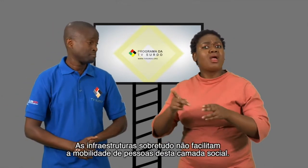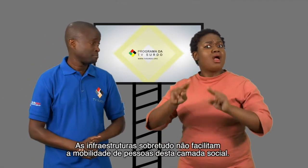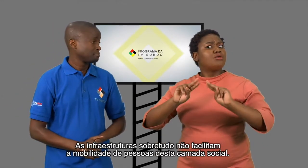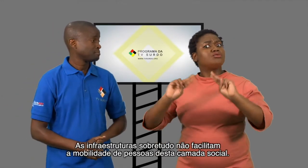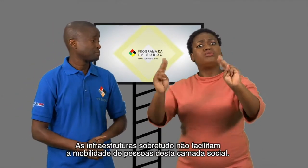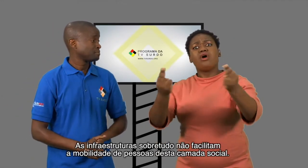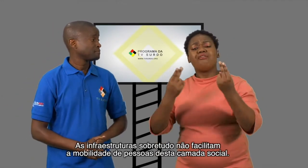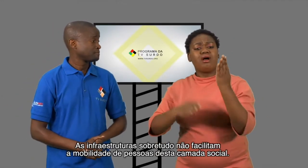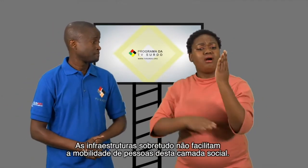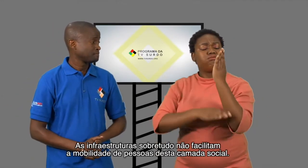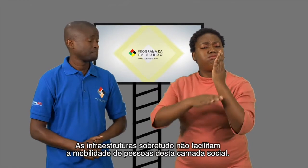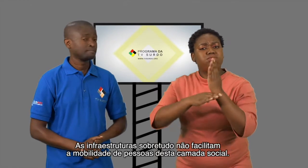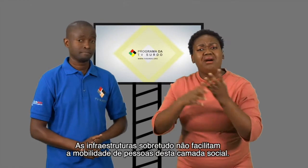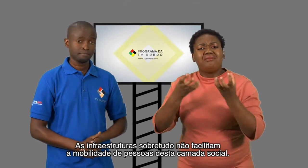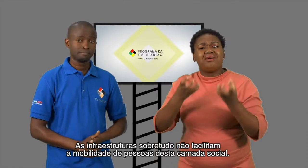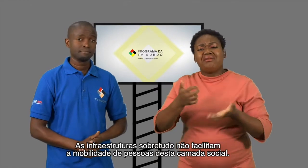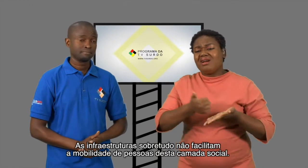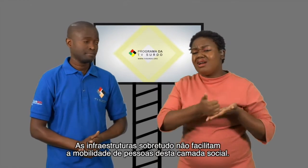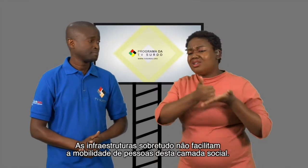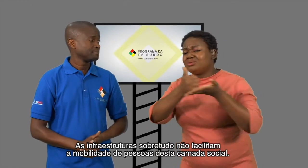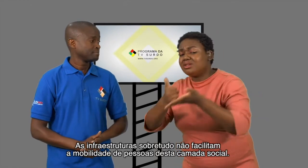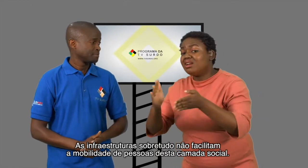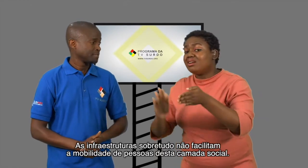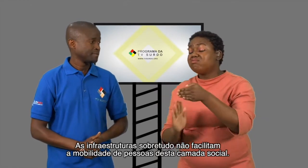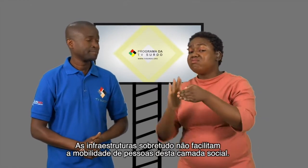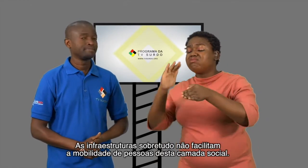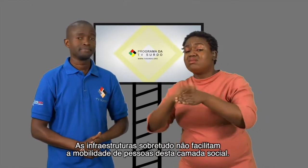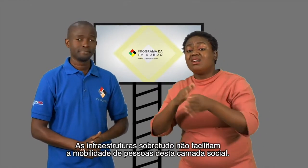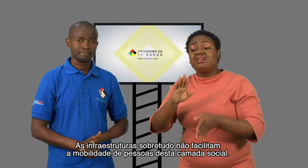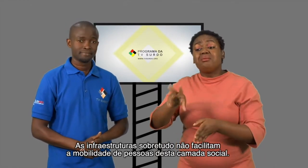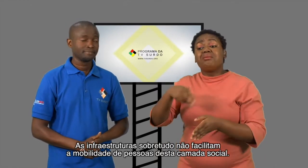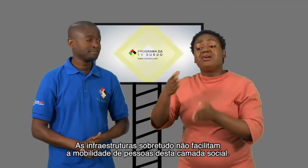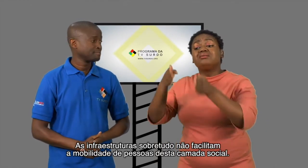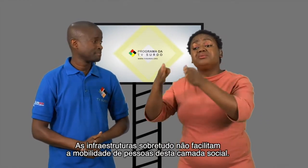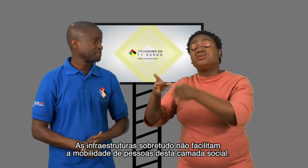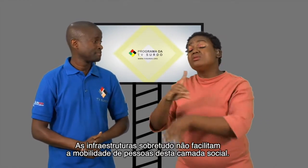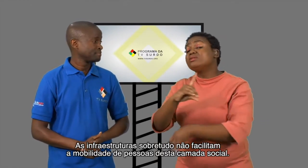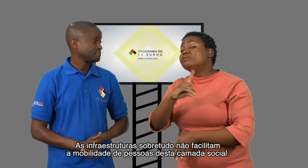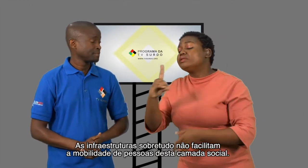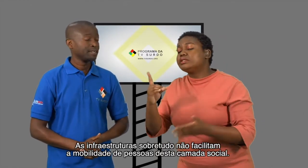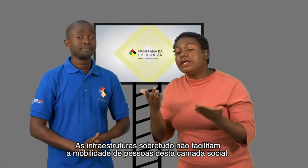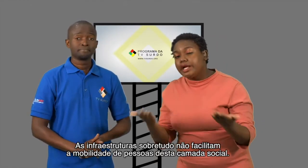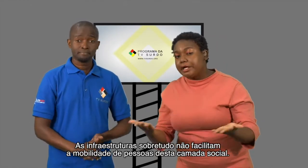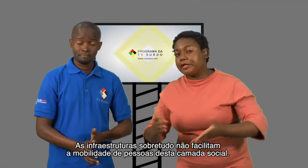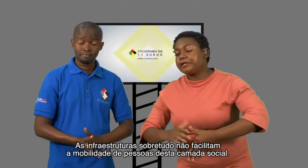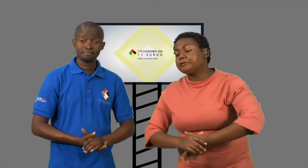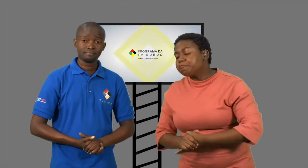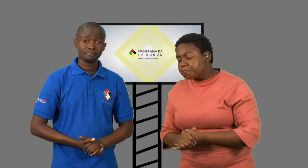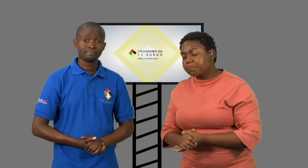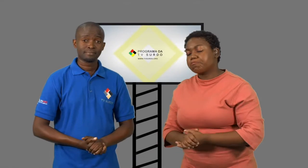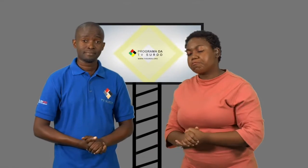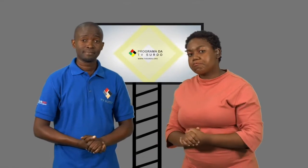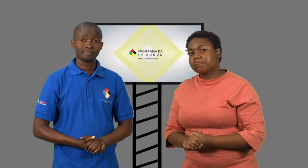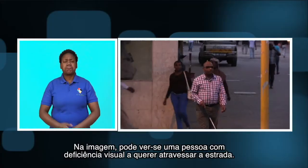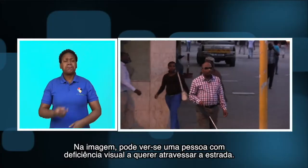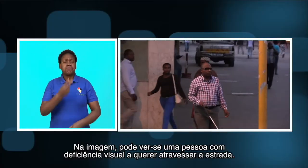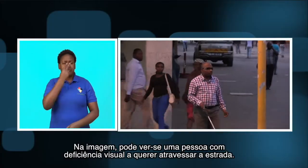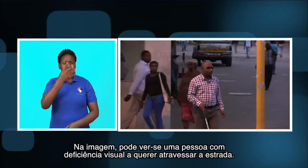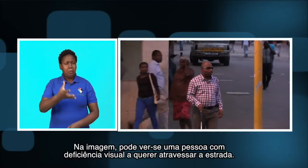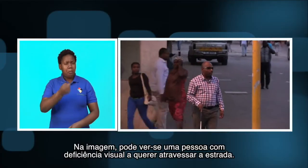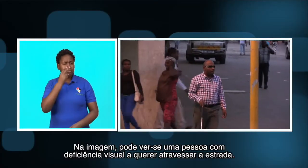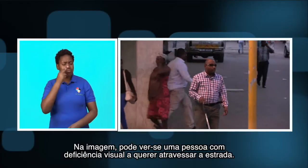As infraestruturas, sobretudo, não facilitam a mobilidade de pessoas desta camada social.